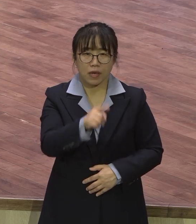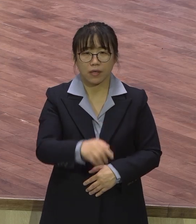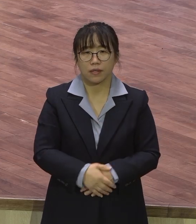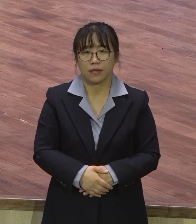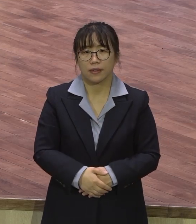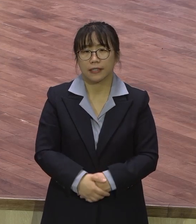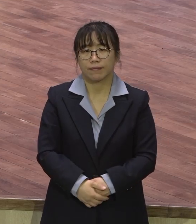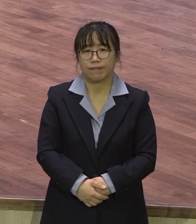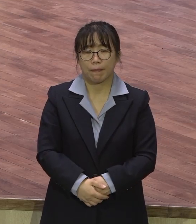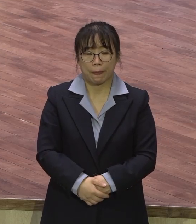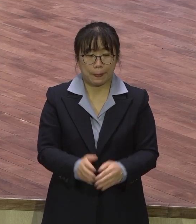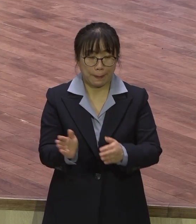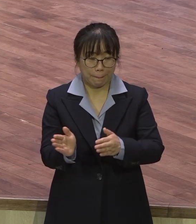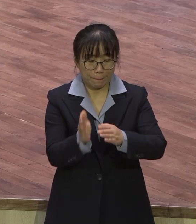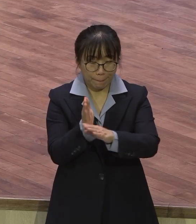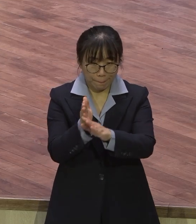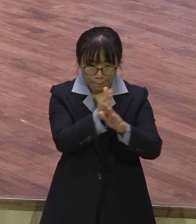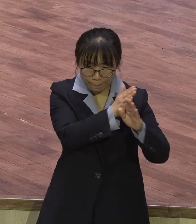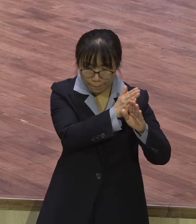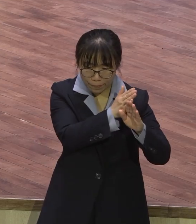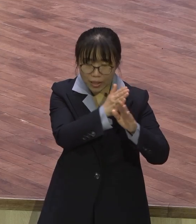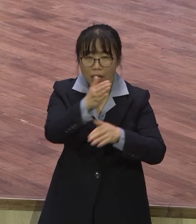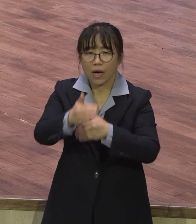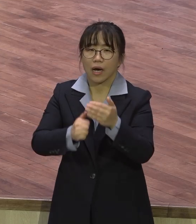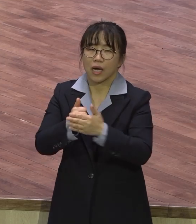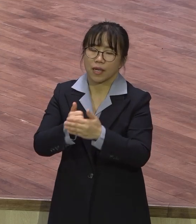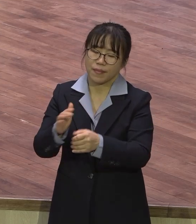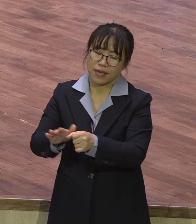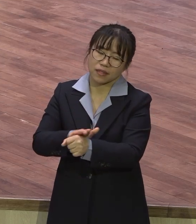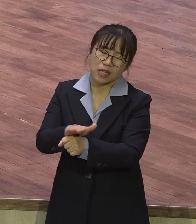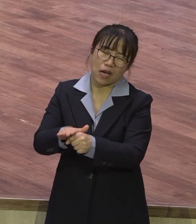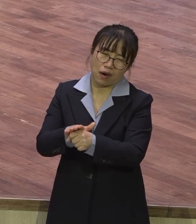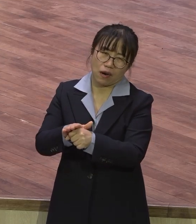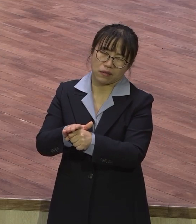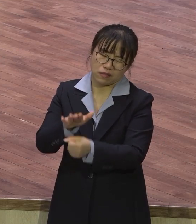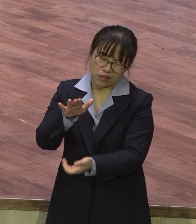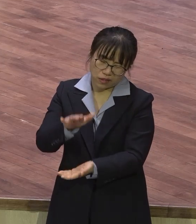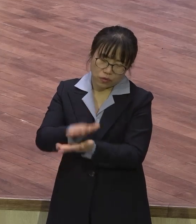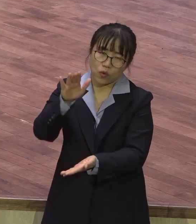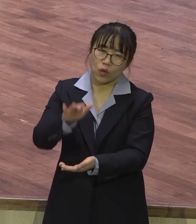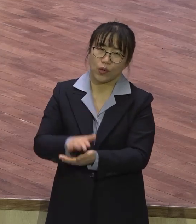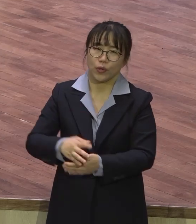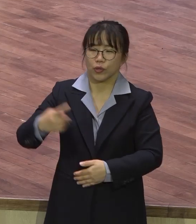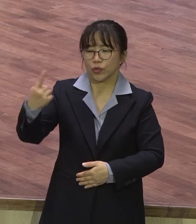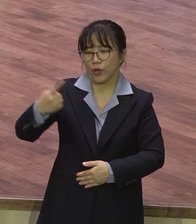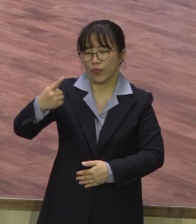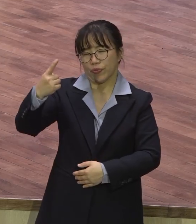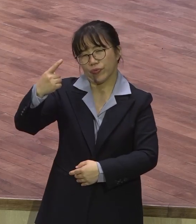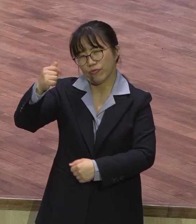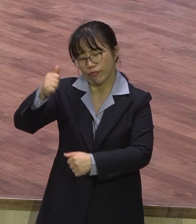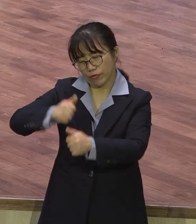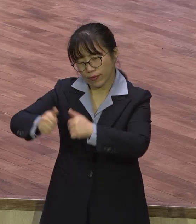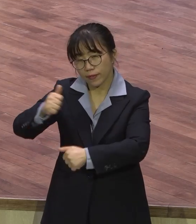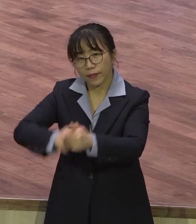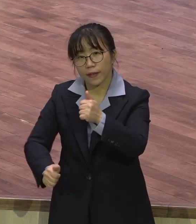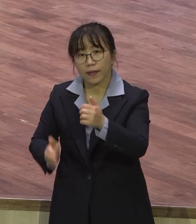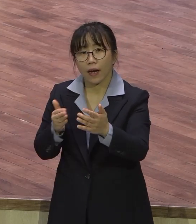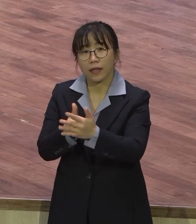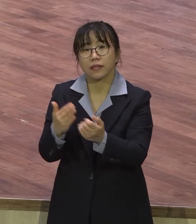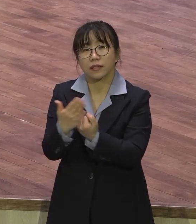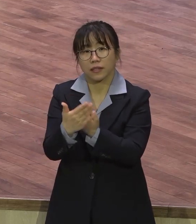반대로 놀라운 사랑이 담겨져 있어요 극과 극이에요 천대까지 신앙생활 잘하면